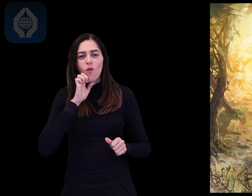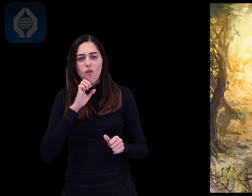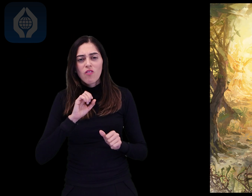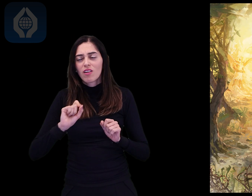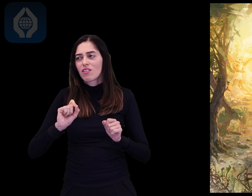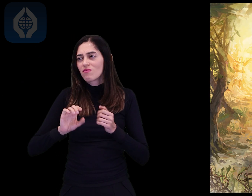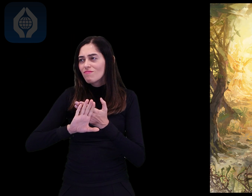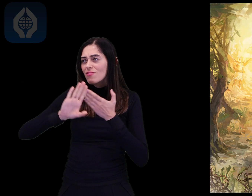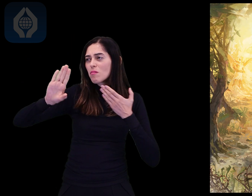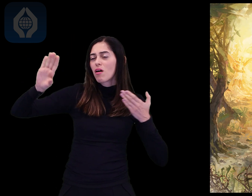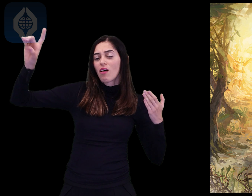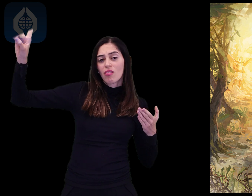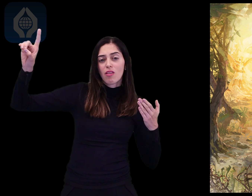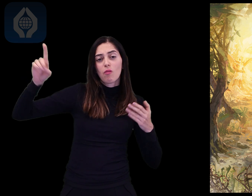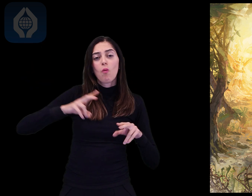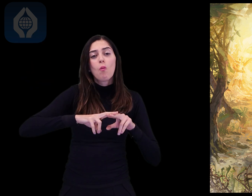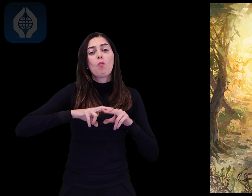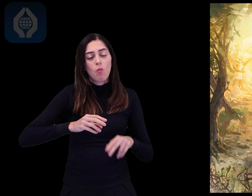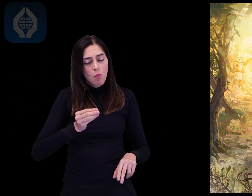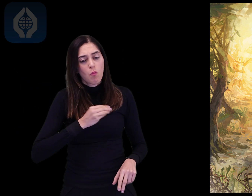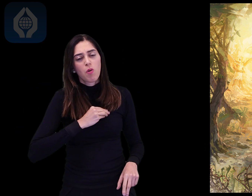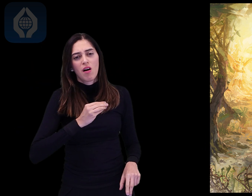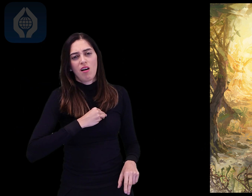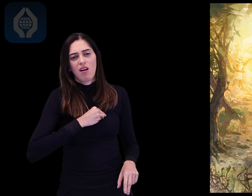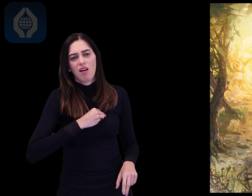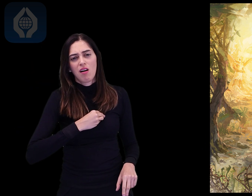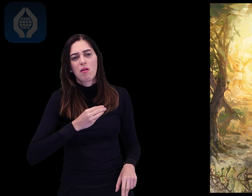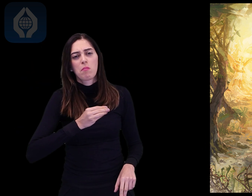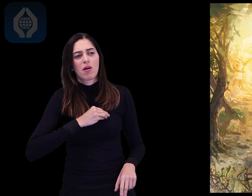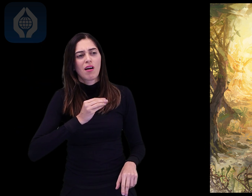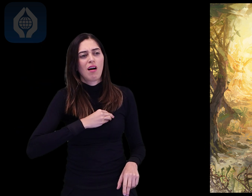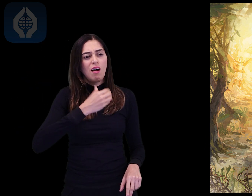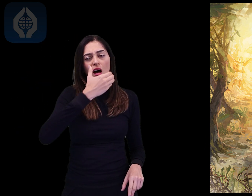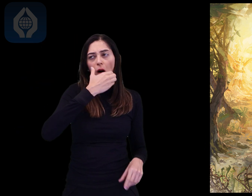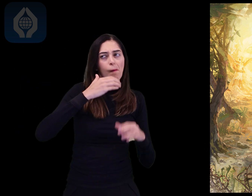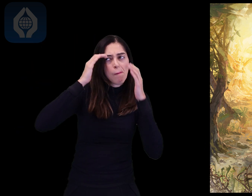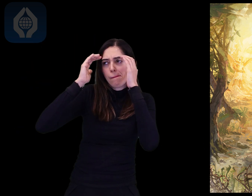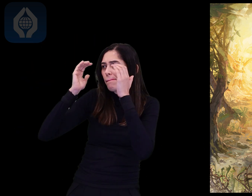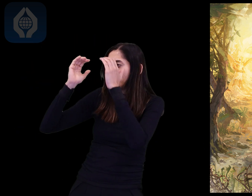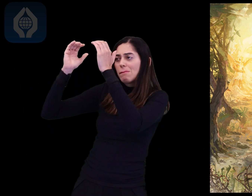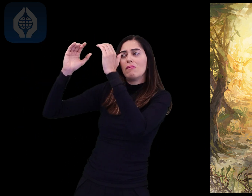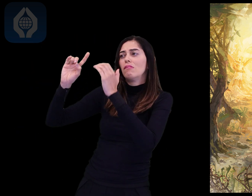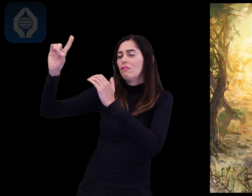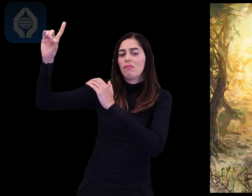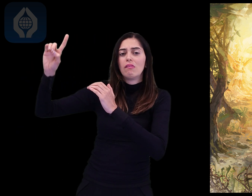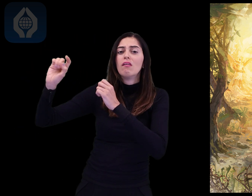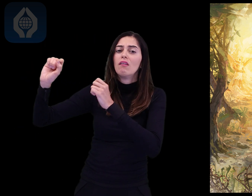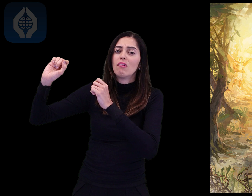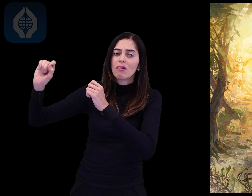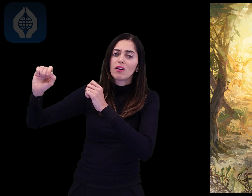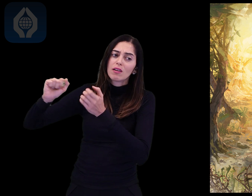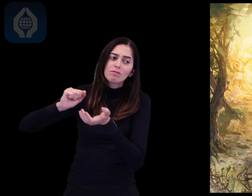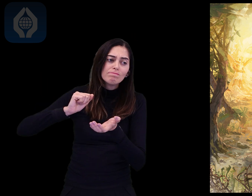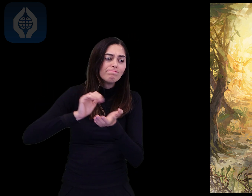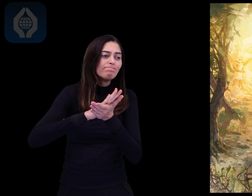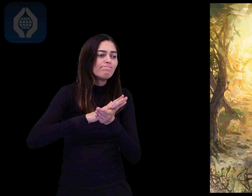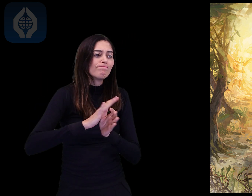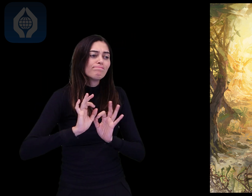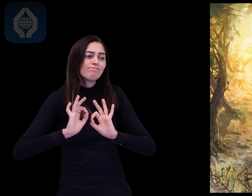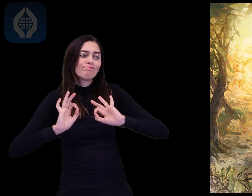Adão e Eva foram separados de Deus por causa do seu pecado. Porque pecaram, foram expulsos do jardim para longe de